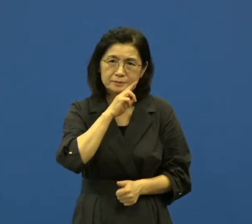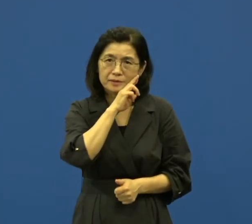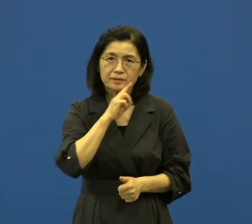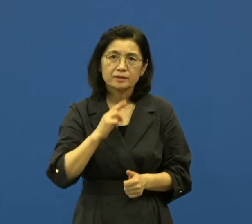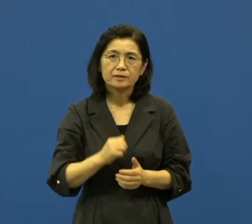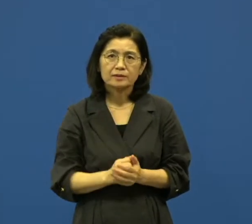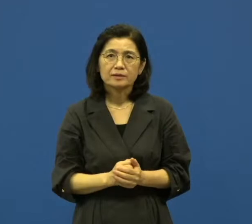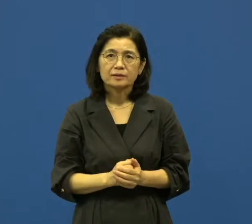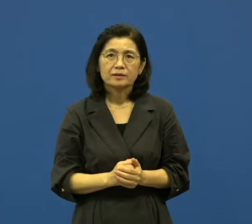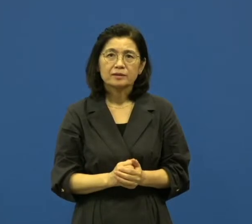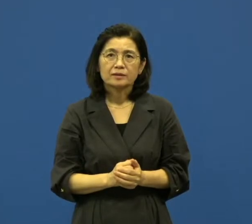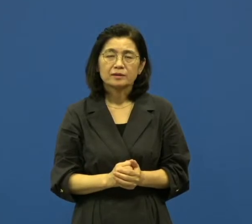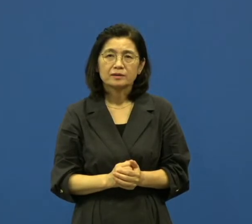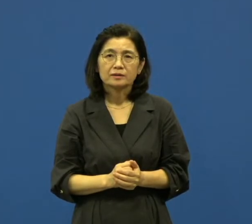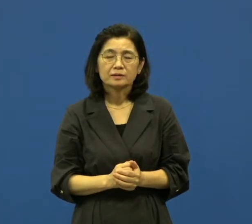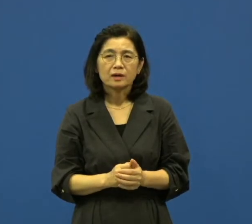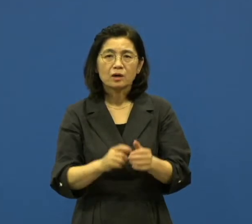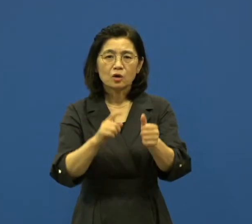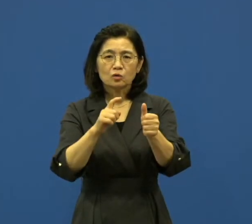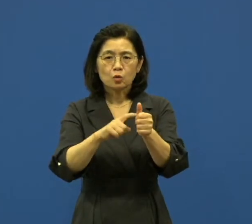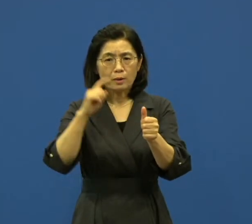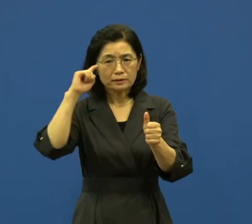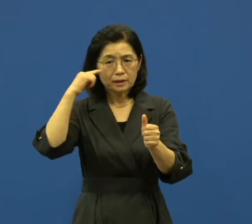세계 안에서는 부활은 불가능한 것입니다.